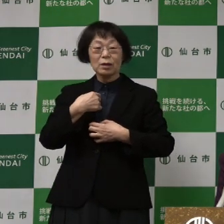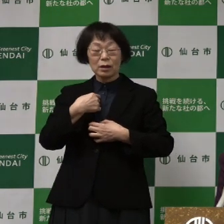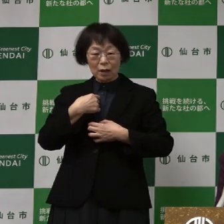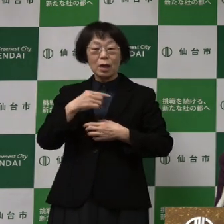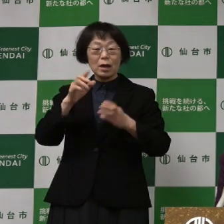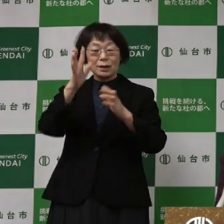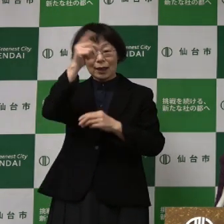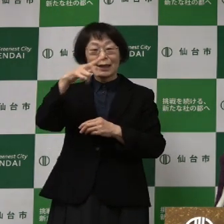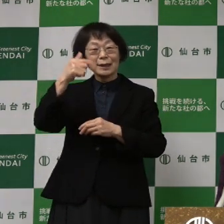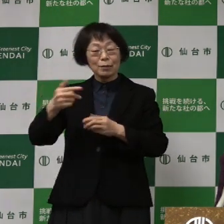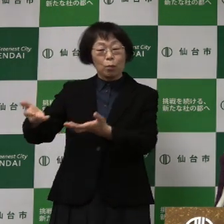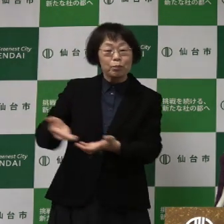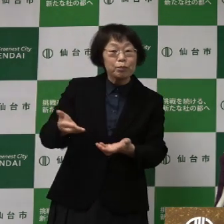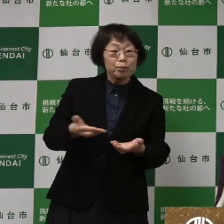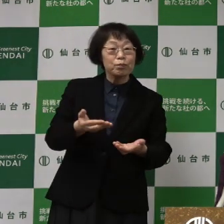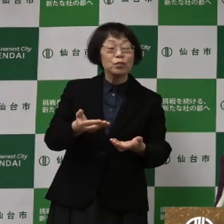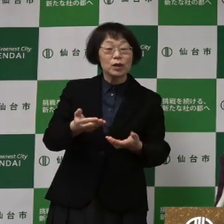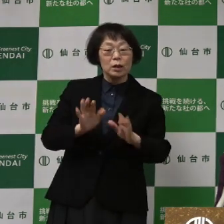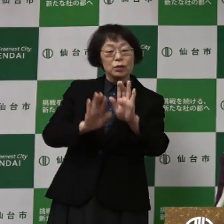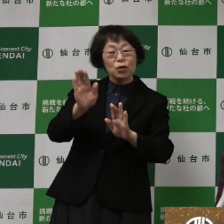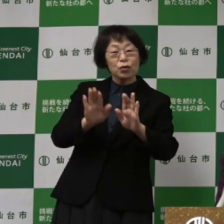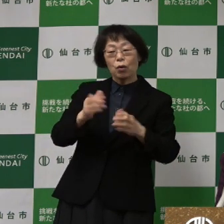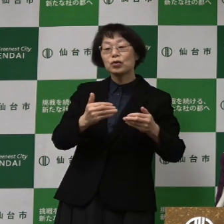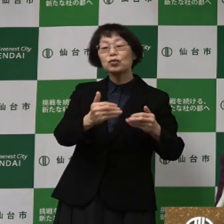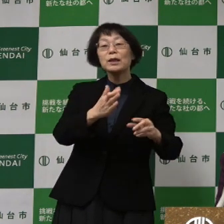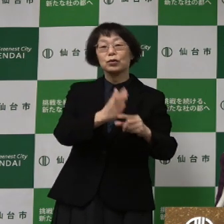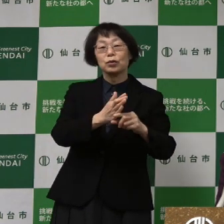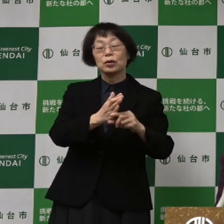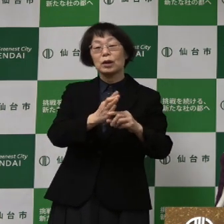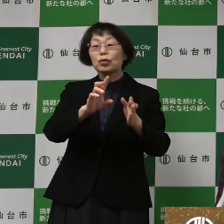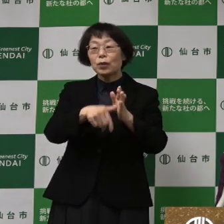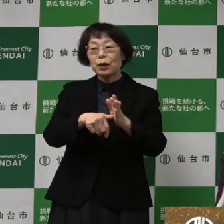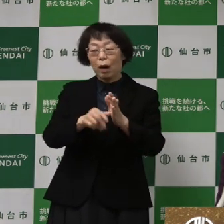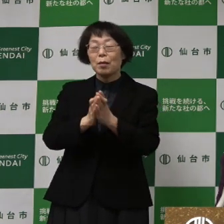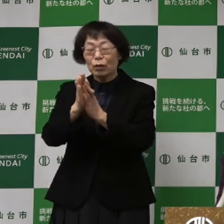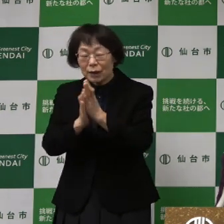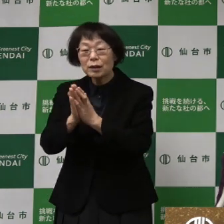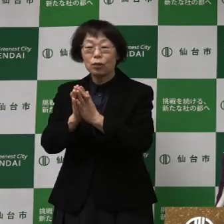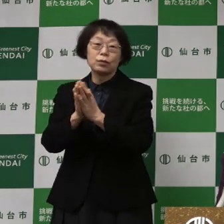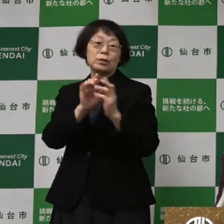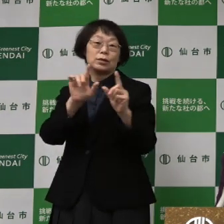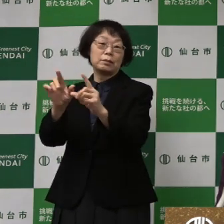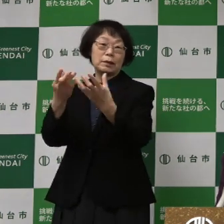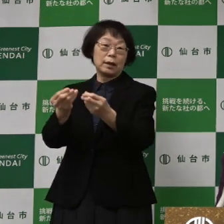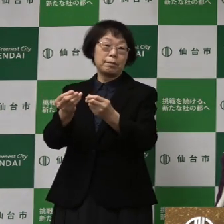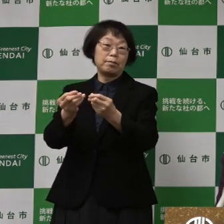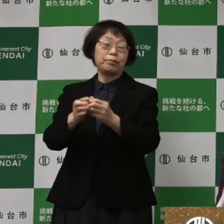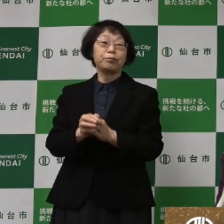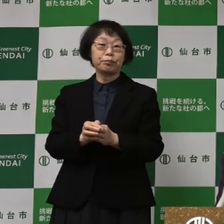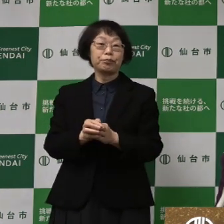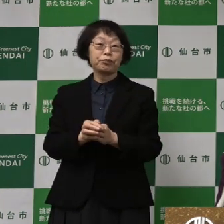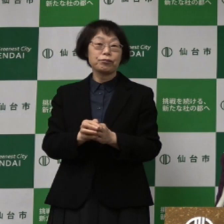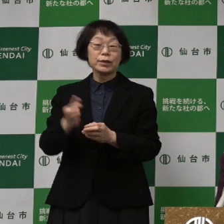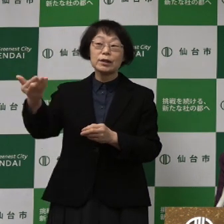進めておりますので、何なりお話お申し出いただきたいというふうなことを伝えました。 それに対して